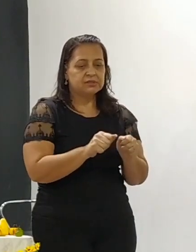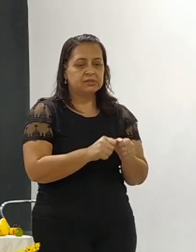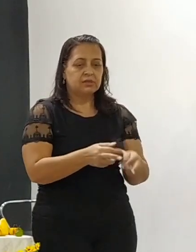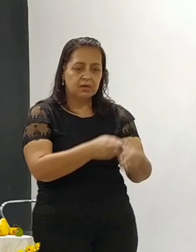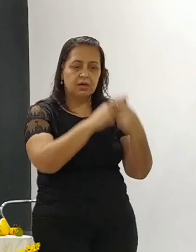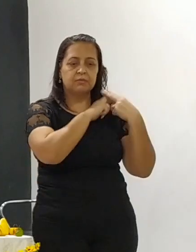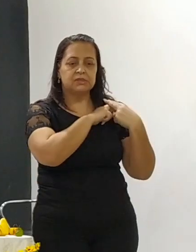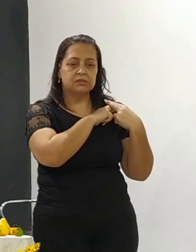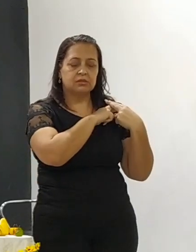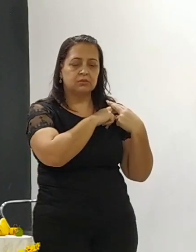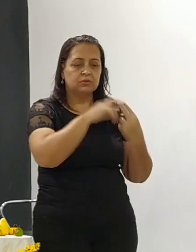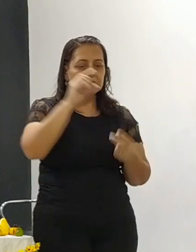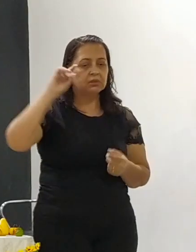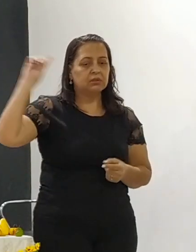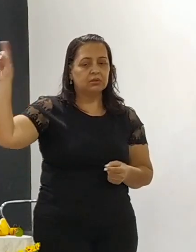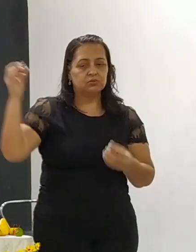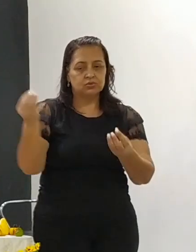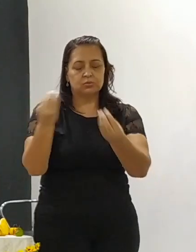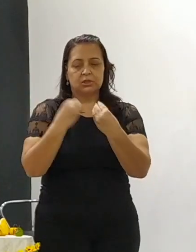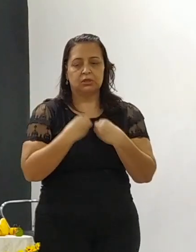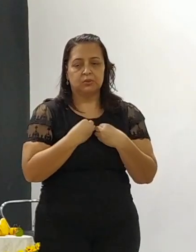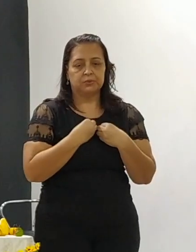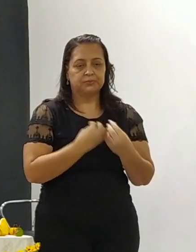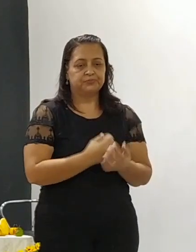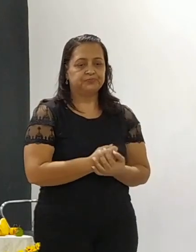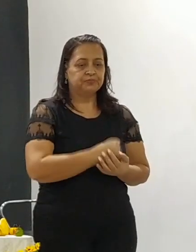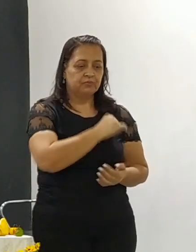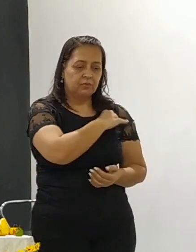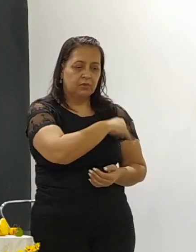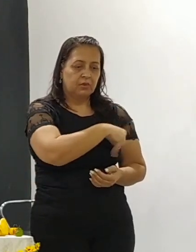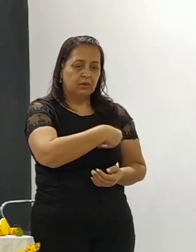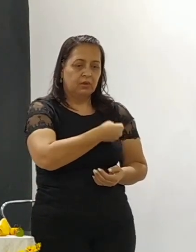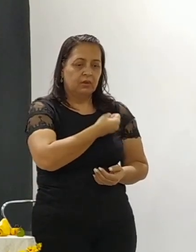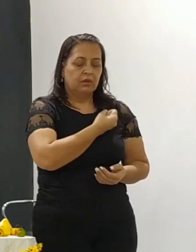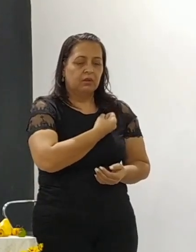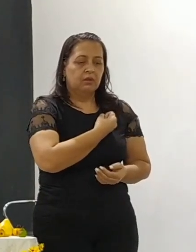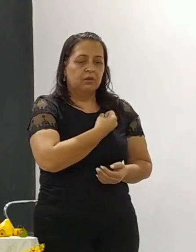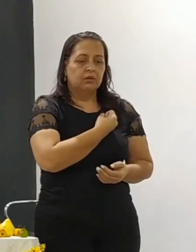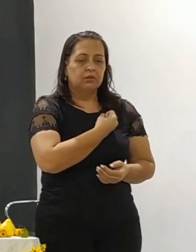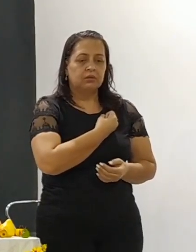eu quero abrir com você lá em João, Evangelho de João,